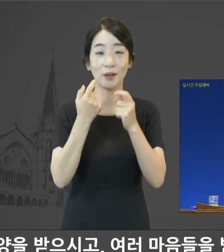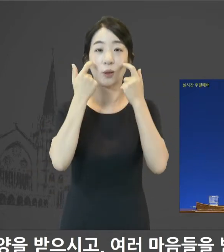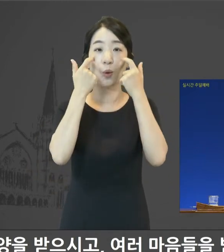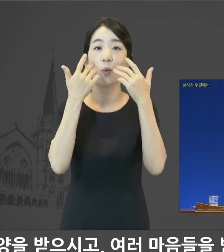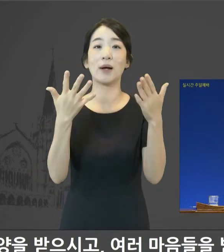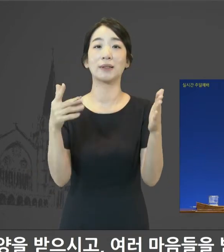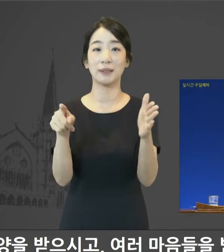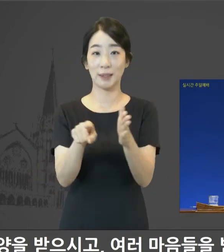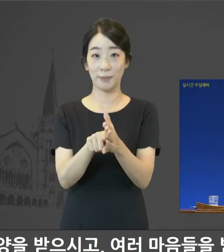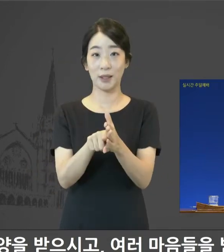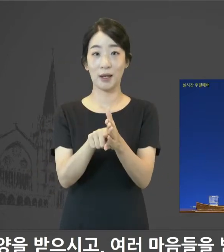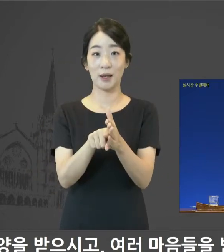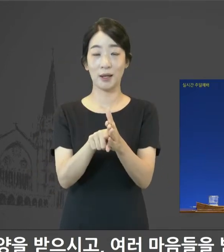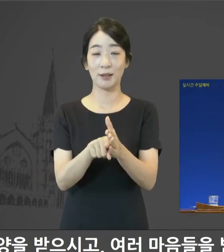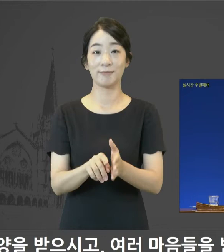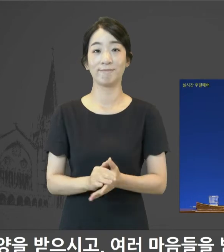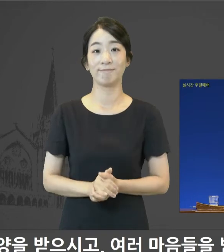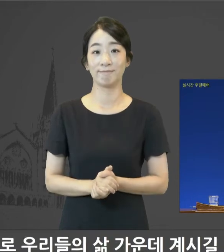확신합니다.